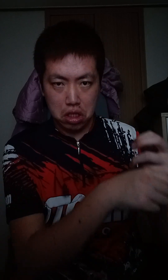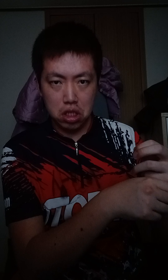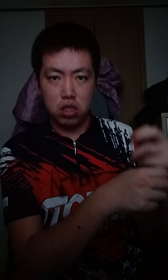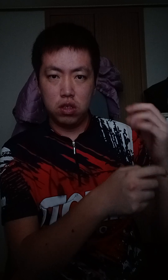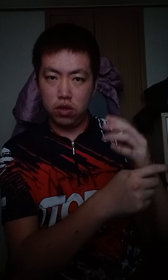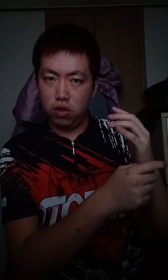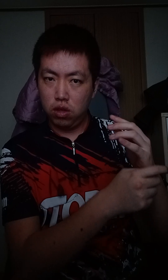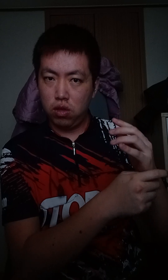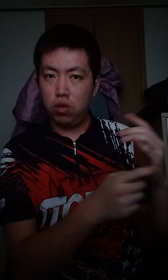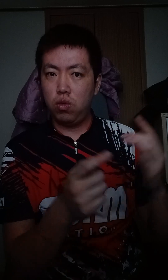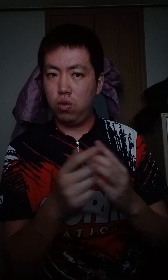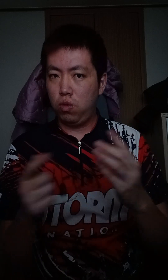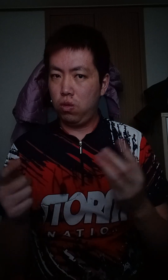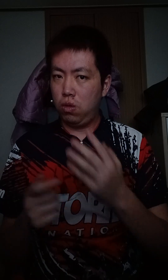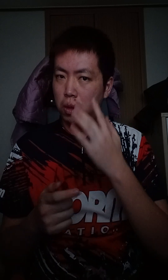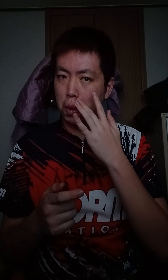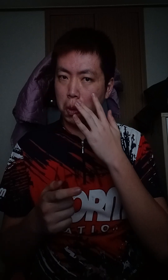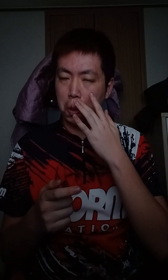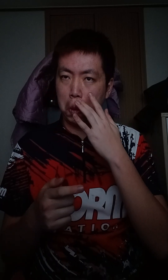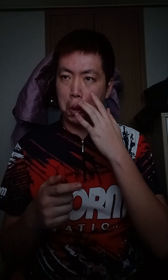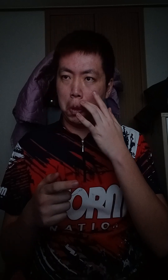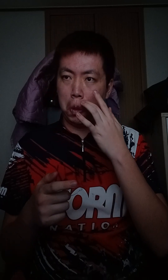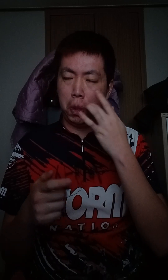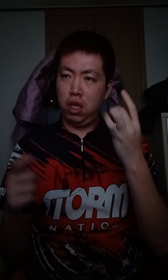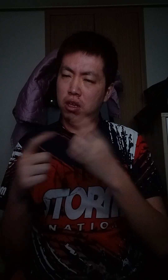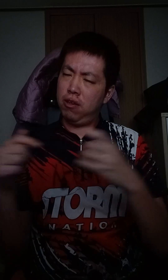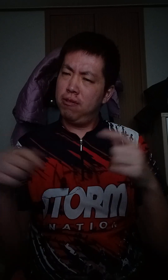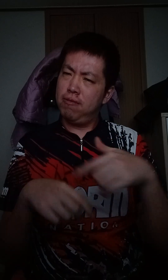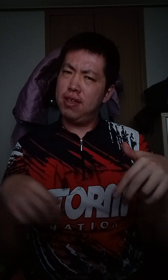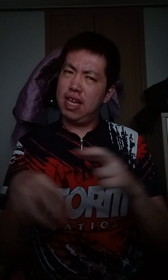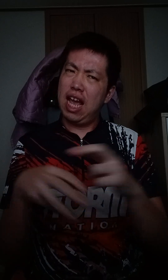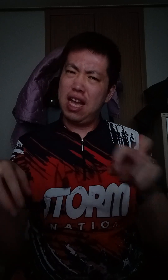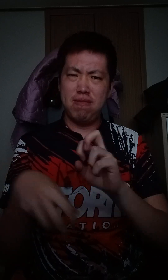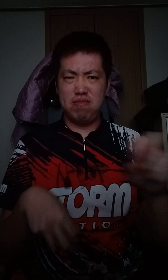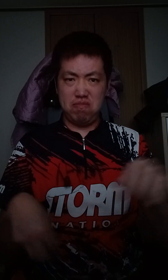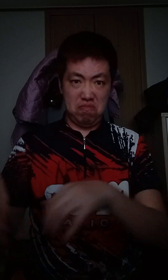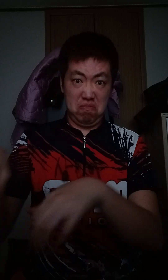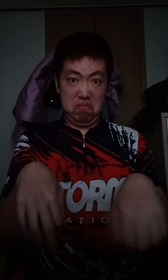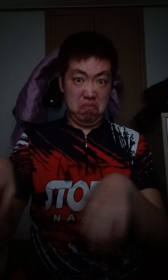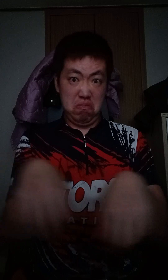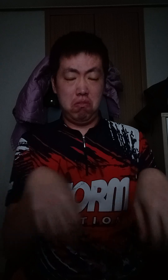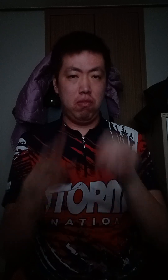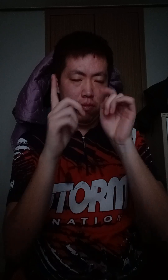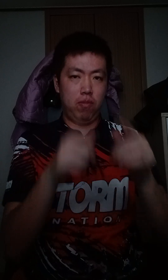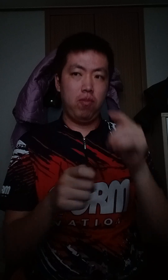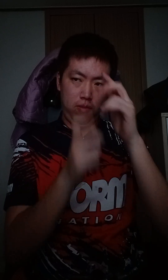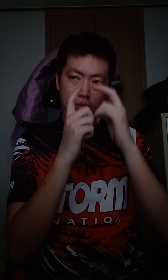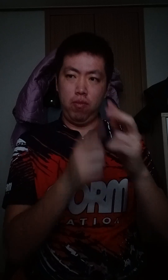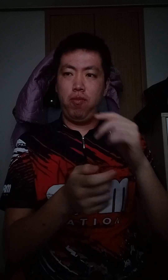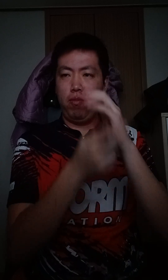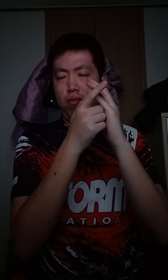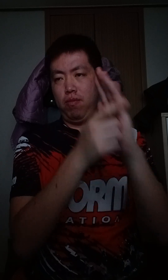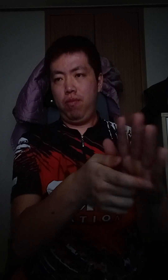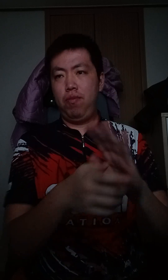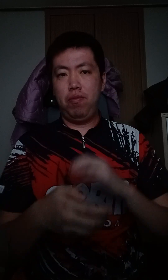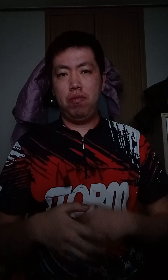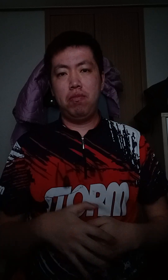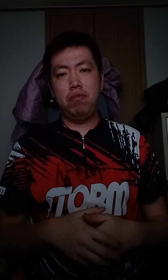곡선 구간이었습니다. 운전자는 빗길에 차가 미끄러졌다고 경찰에 진술한 것으로 전해졌습니다. 경찰은